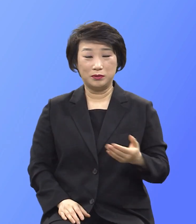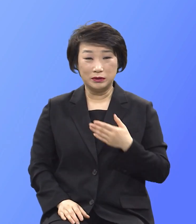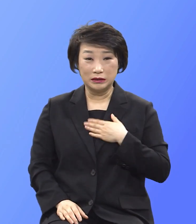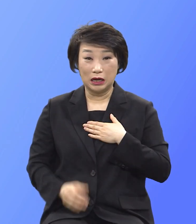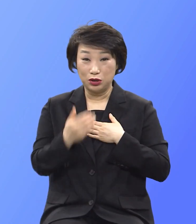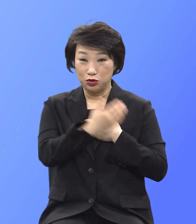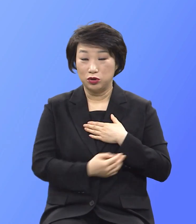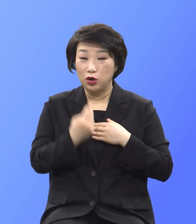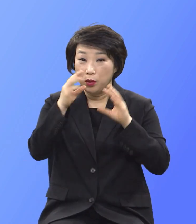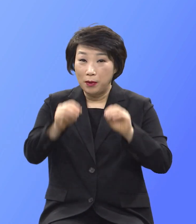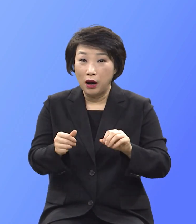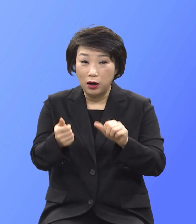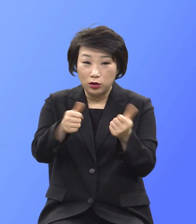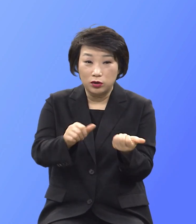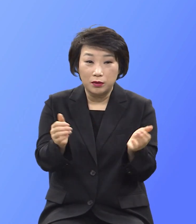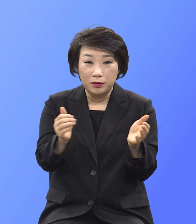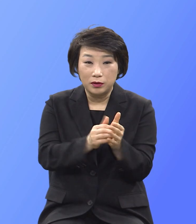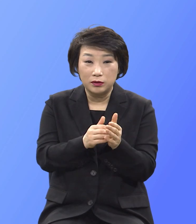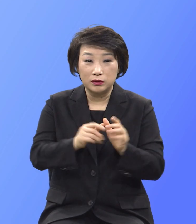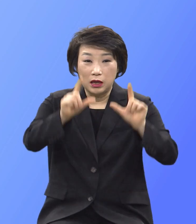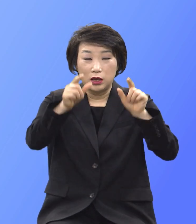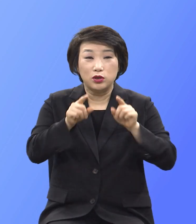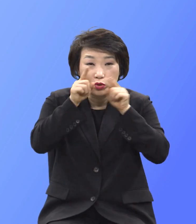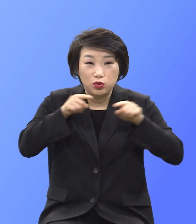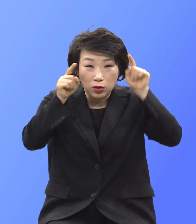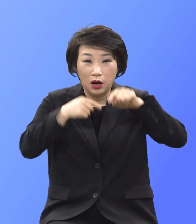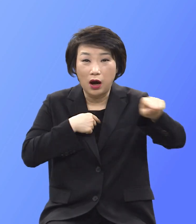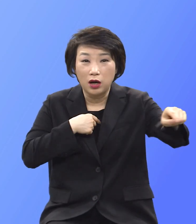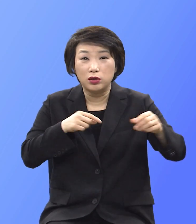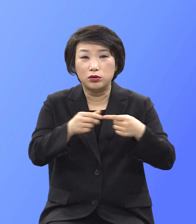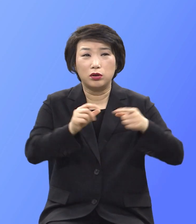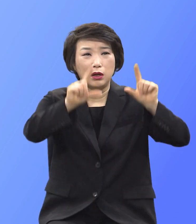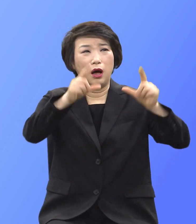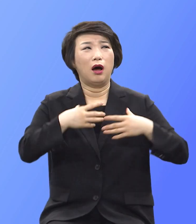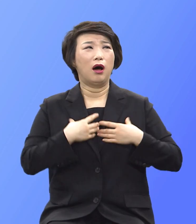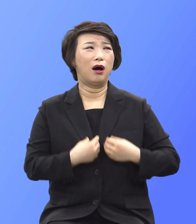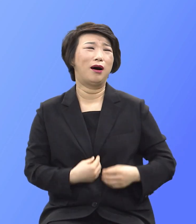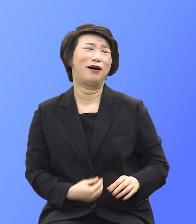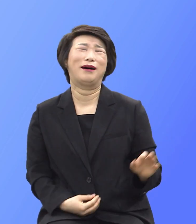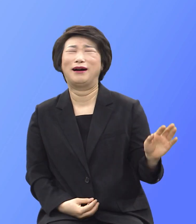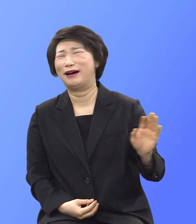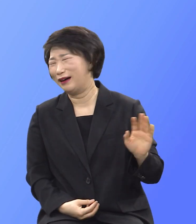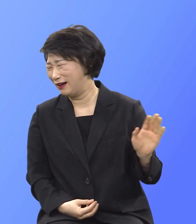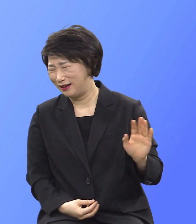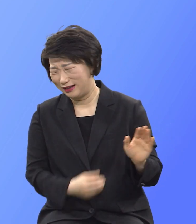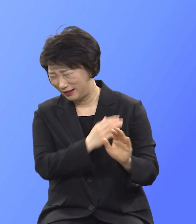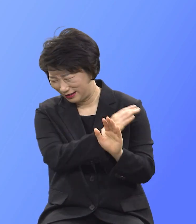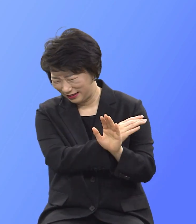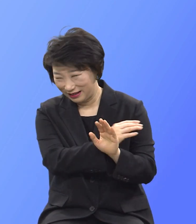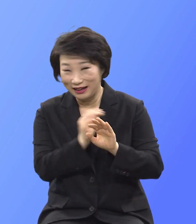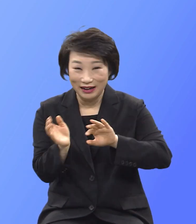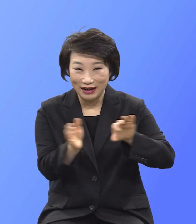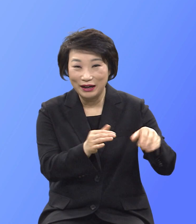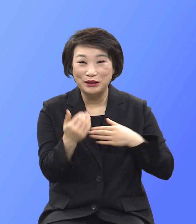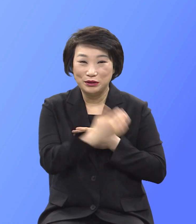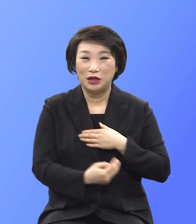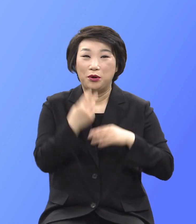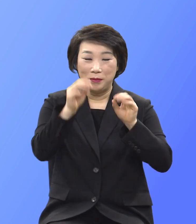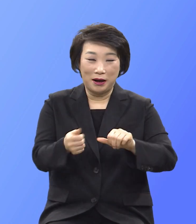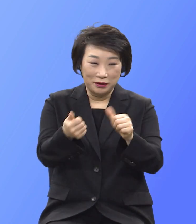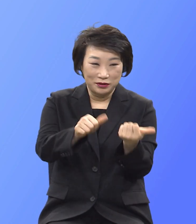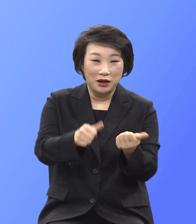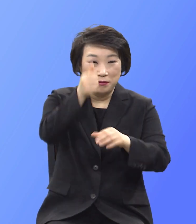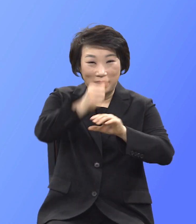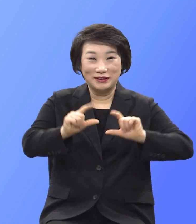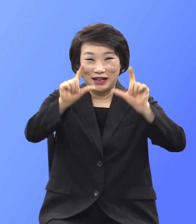당신이 육신의 마지막 날이 지옥의 첫날이 되면 절망하지 않느냐 이 말이요. 우린 육신의 마지막 날이